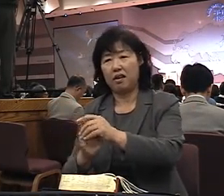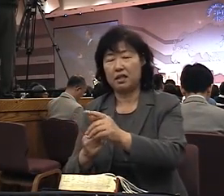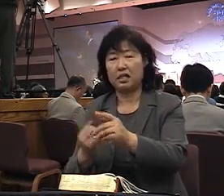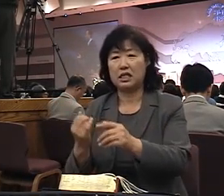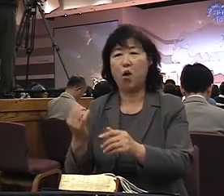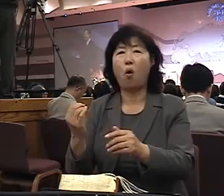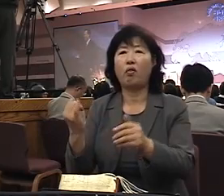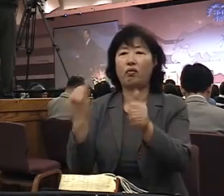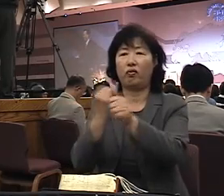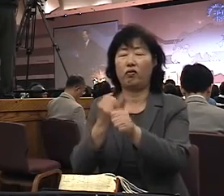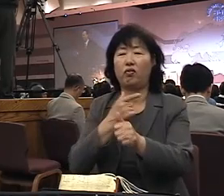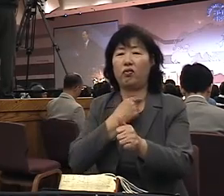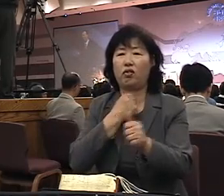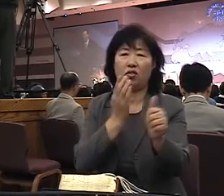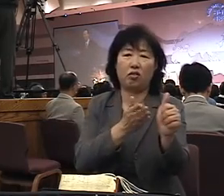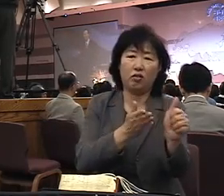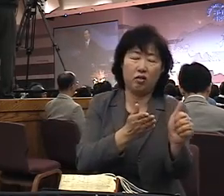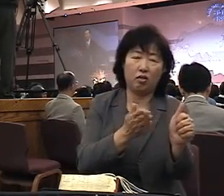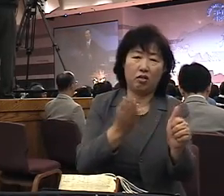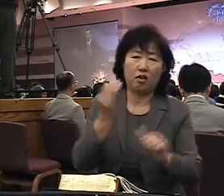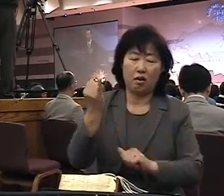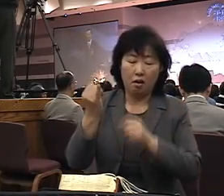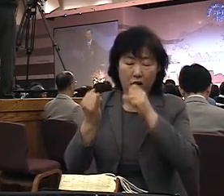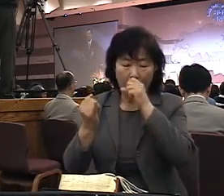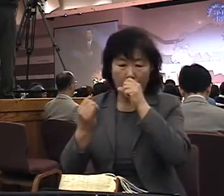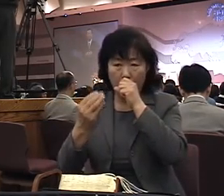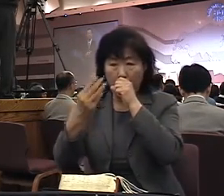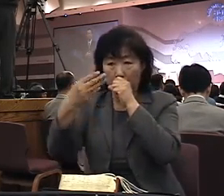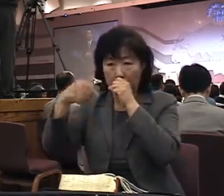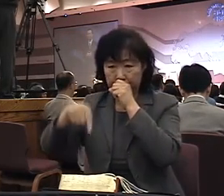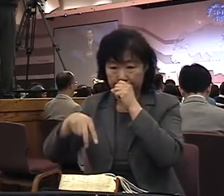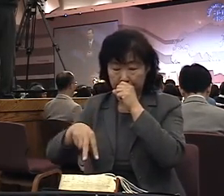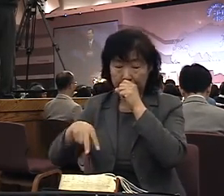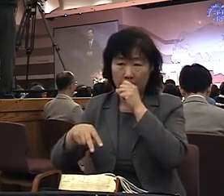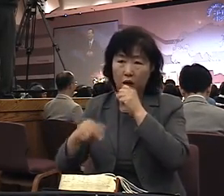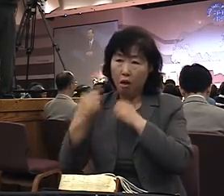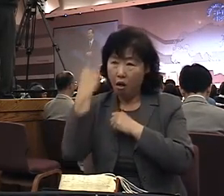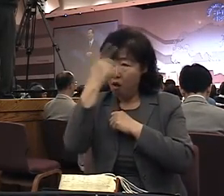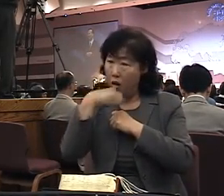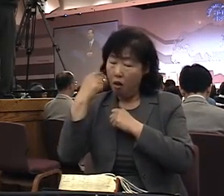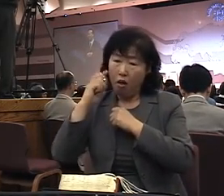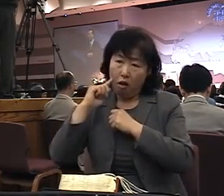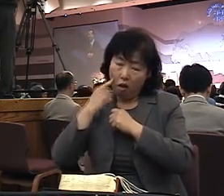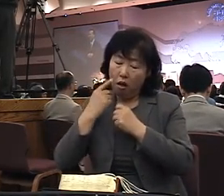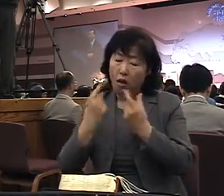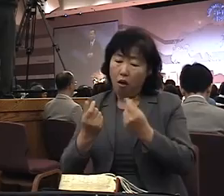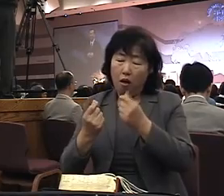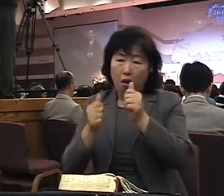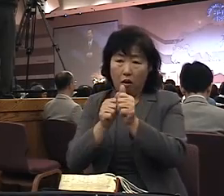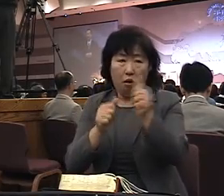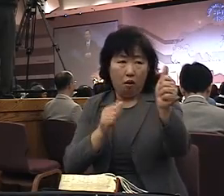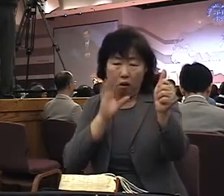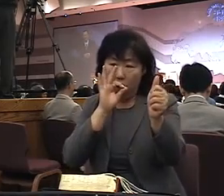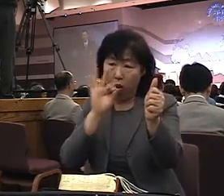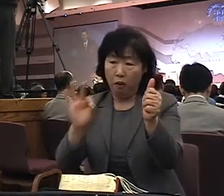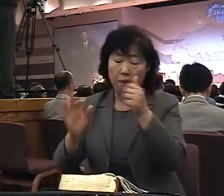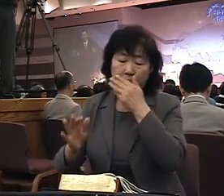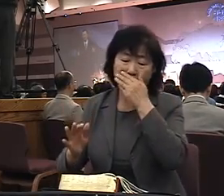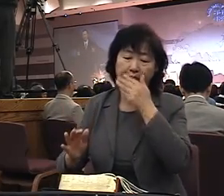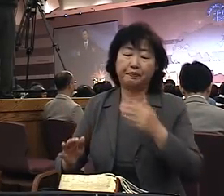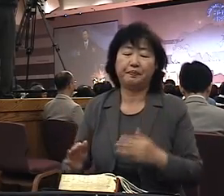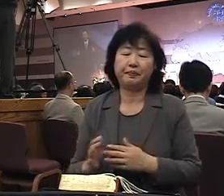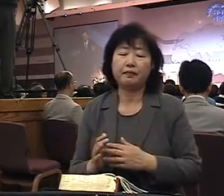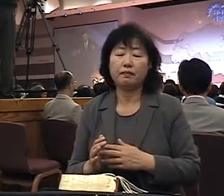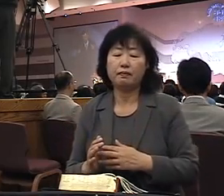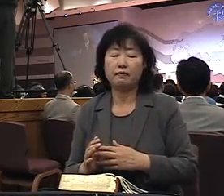근데 제 생각에는 아마 그 룻의 미모도 참 예뻤을 거예요. 그 남자들 보면은 항상 뭐 나는 그거